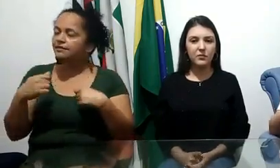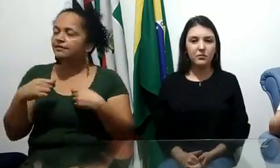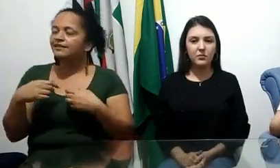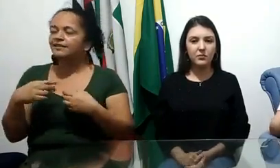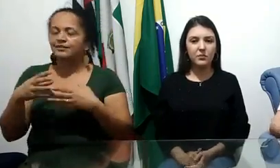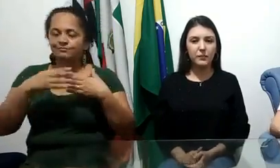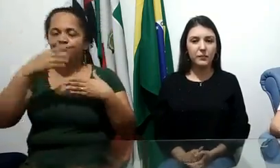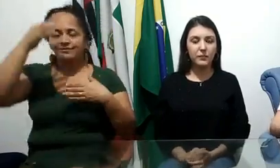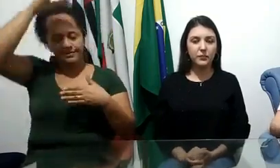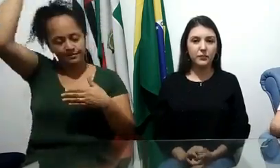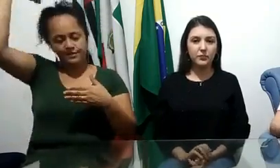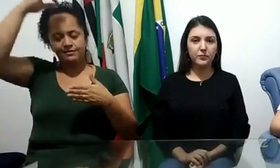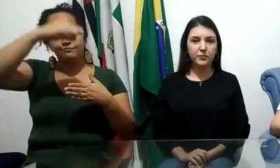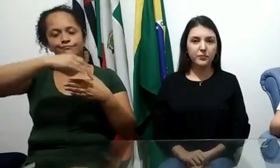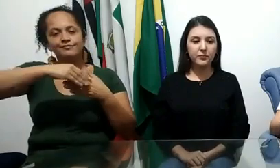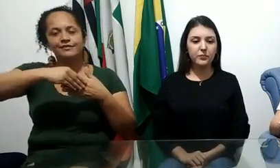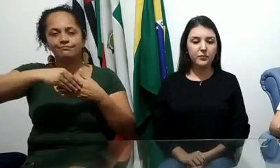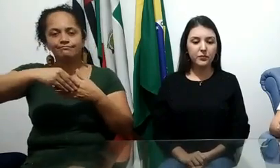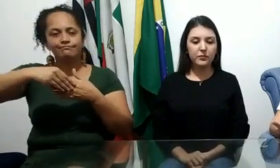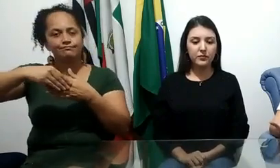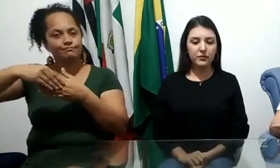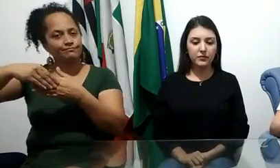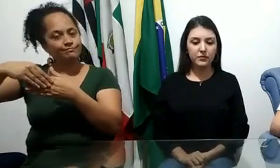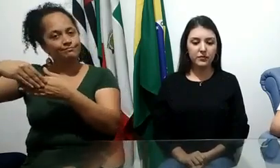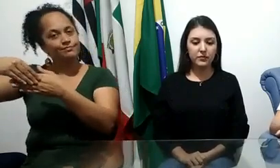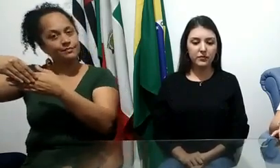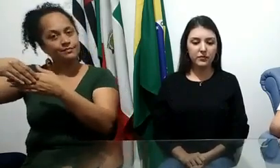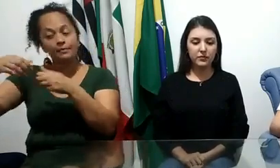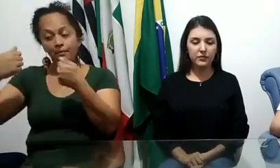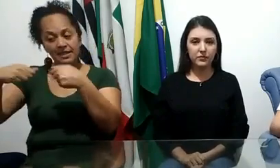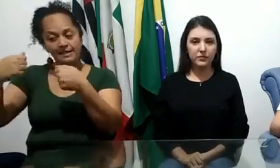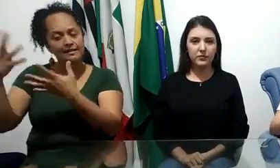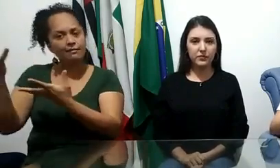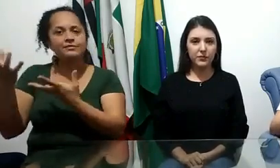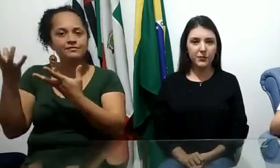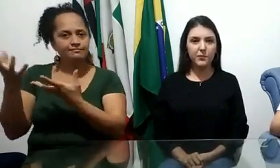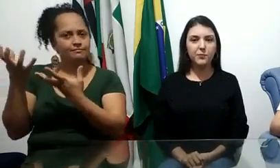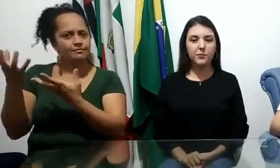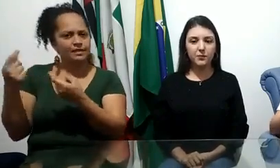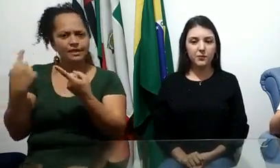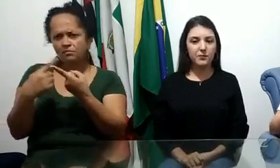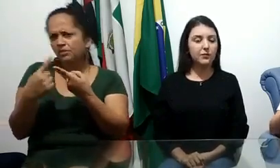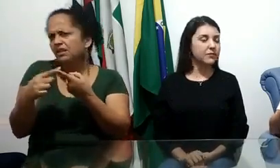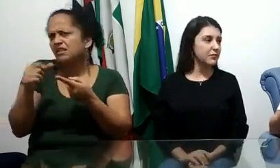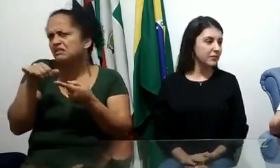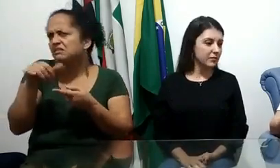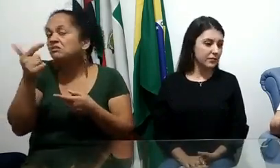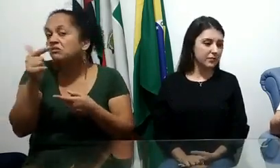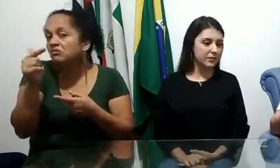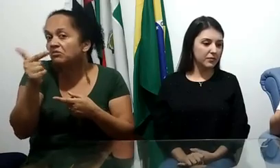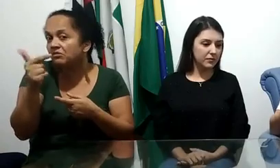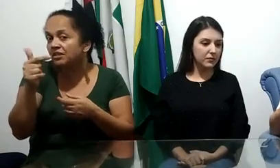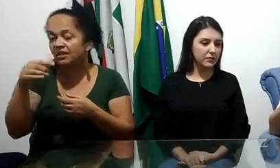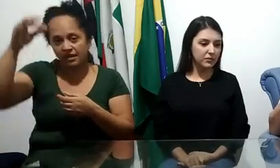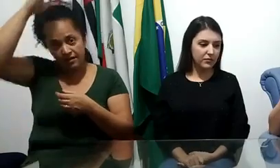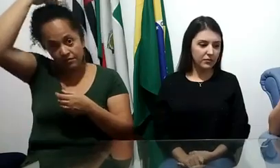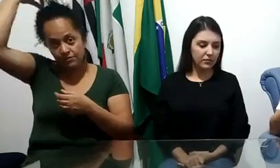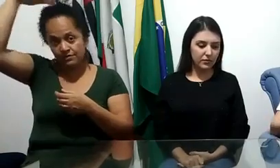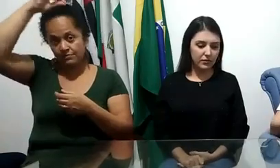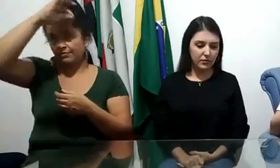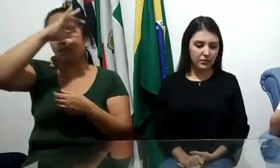pelo Espírito Santo. Porque sem os cuidados dele, a gente não vai conseguir ser a